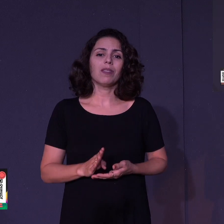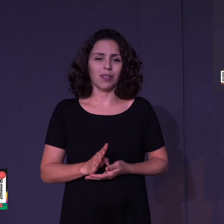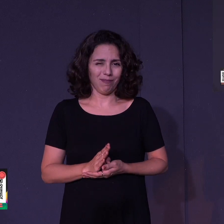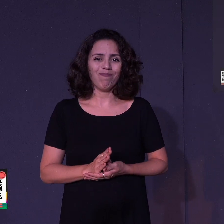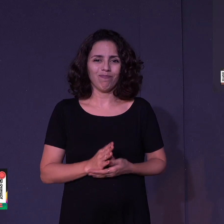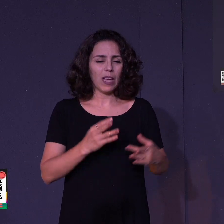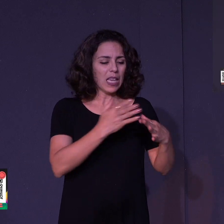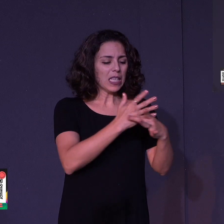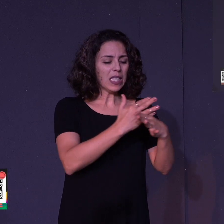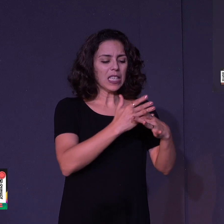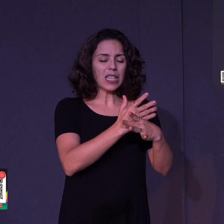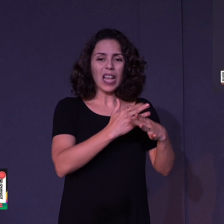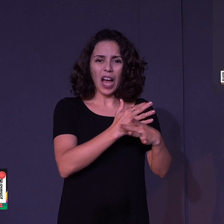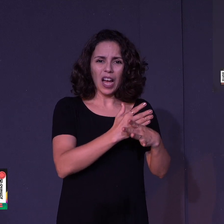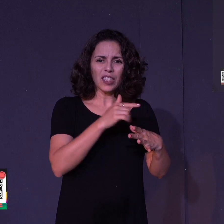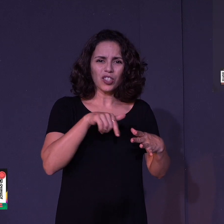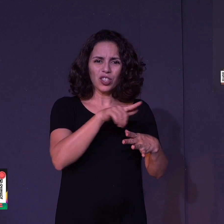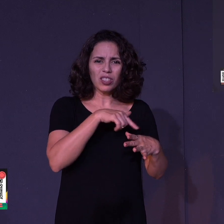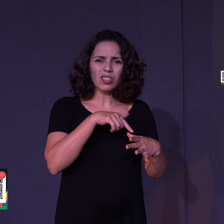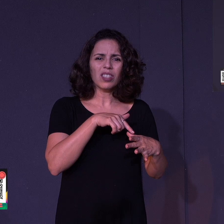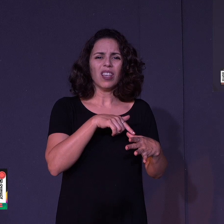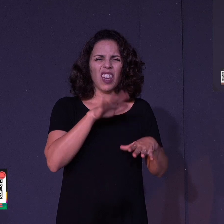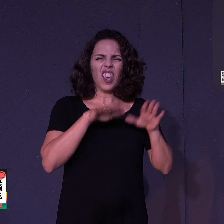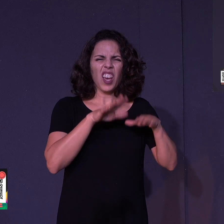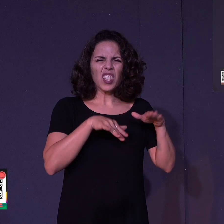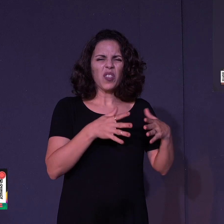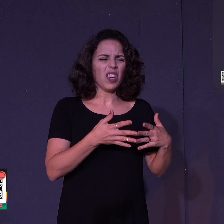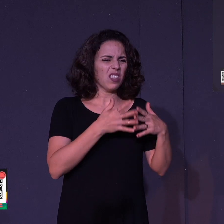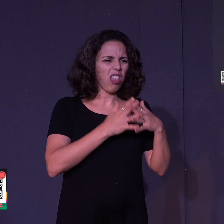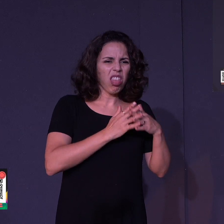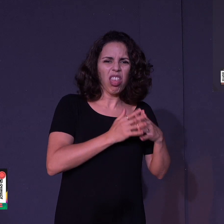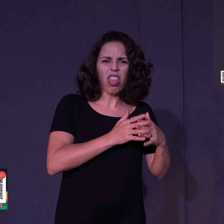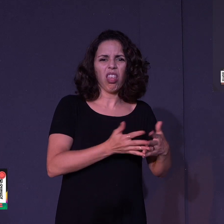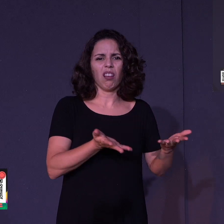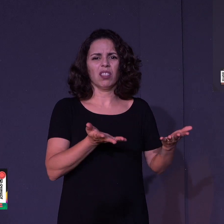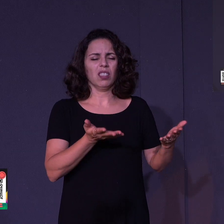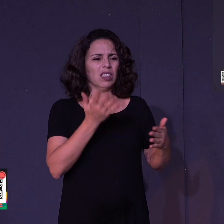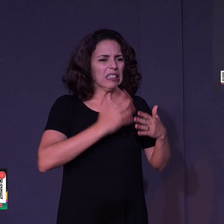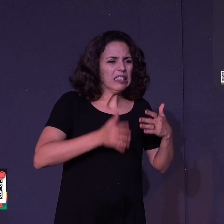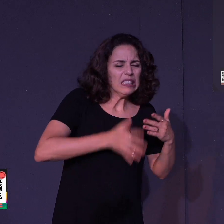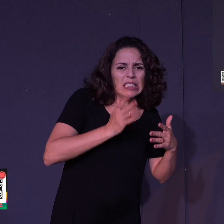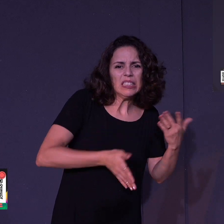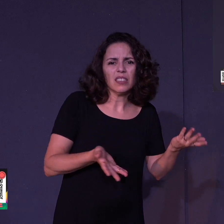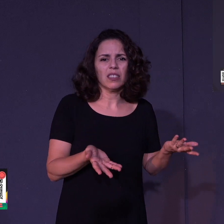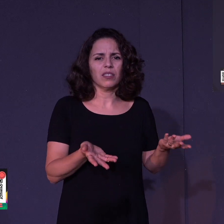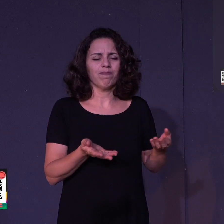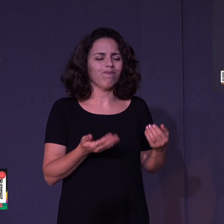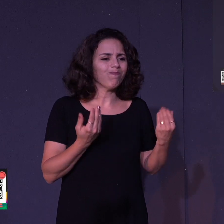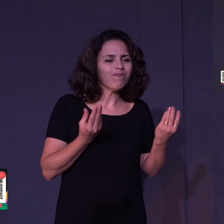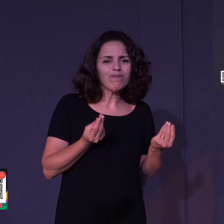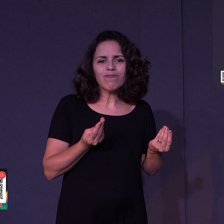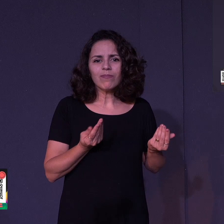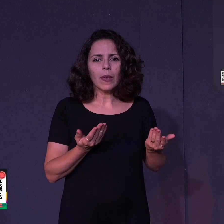sem paz, guerras e conflitos. Mas nós, como igreja, temos o dever de orar pela paz da cidade, pela